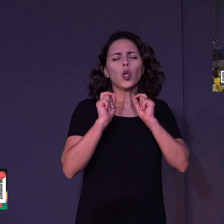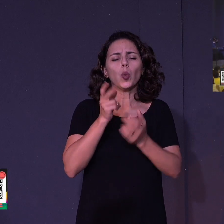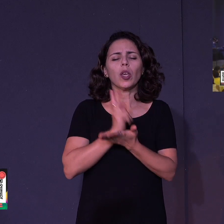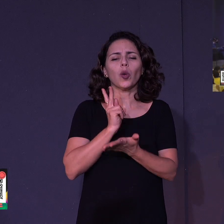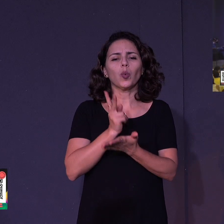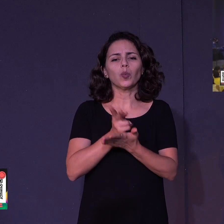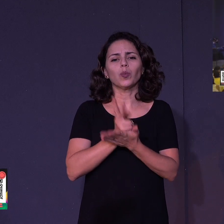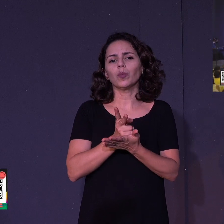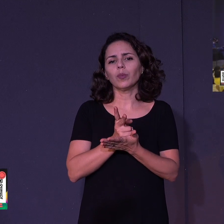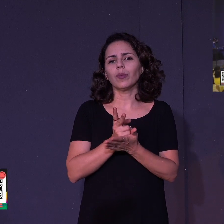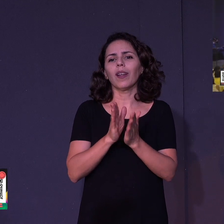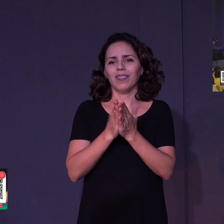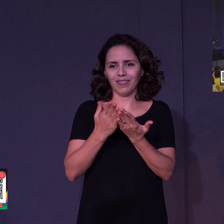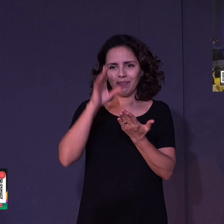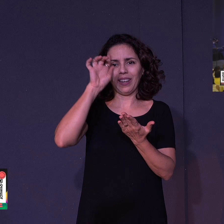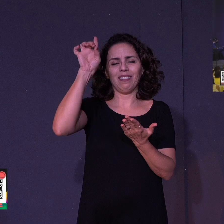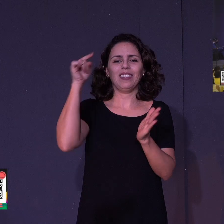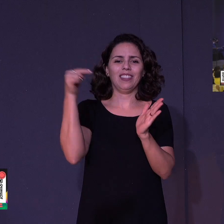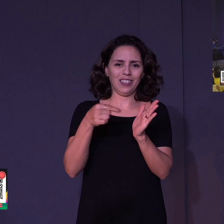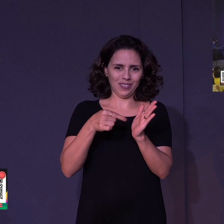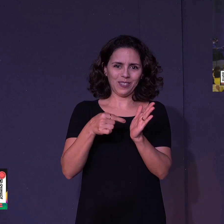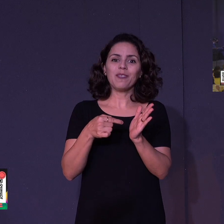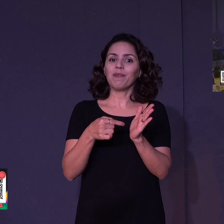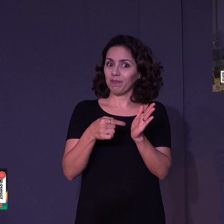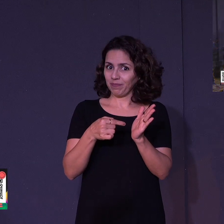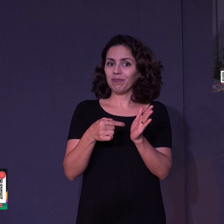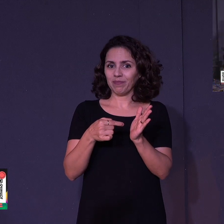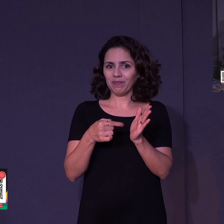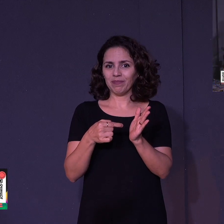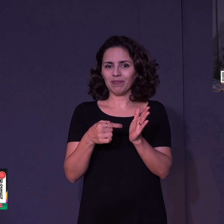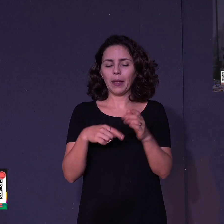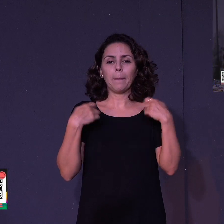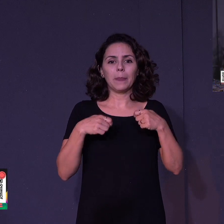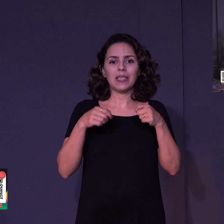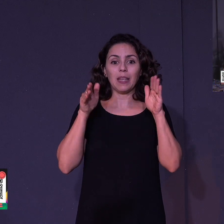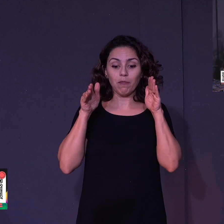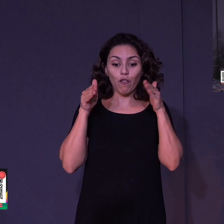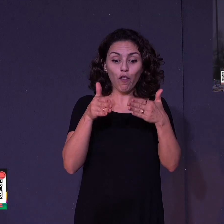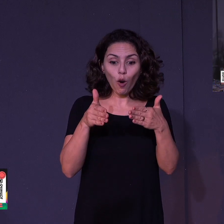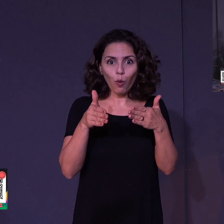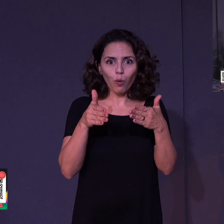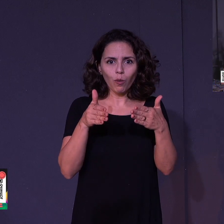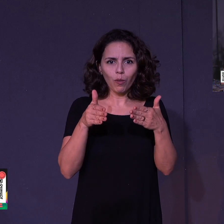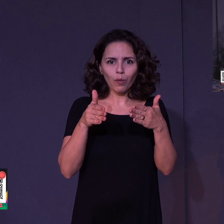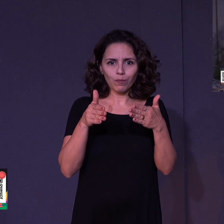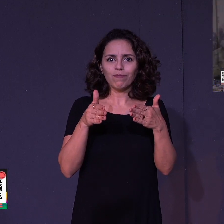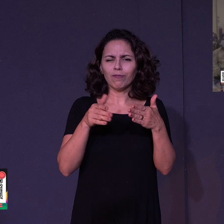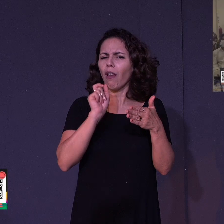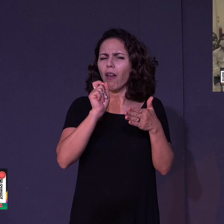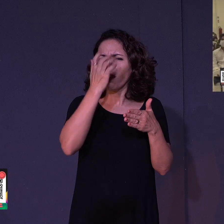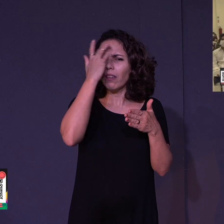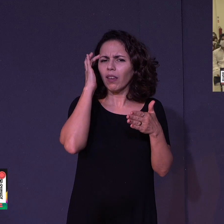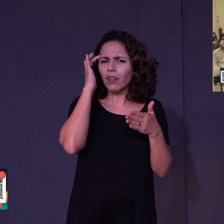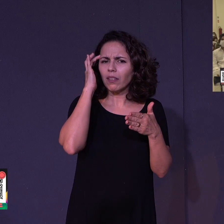paz, porque não sabemos focar naquilo ou naquele que deveria estar estabelecido na nossa vida. E